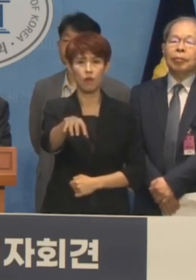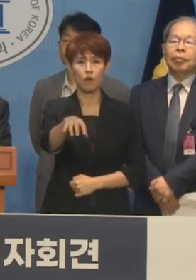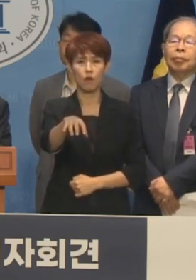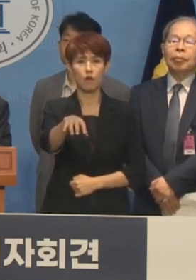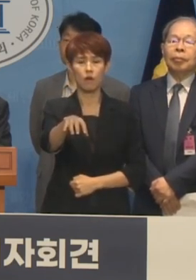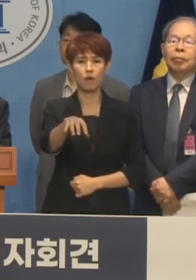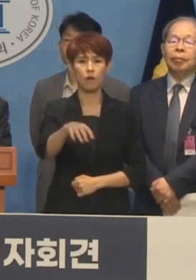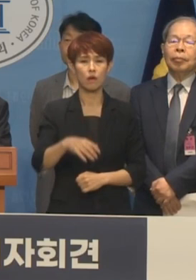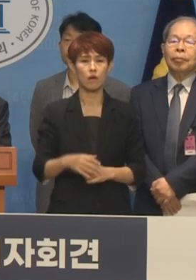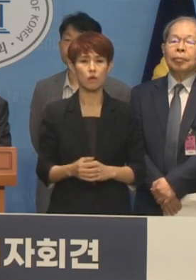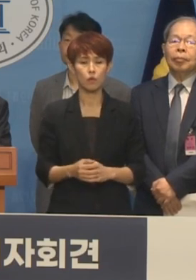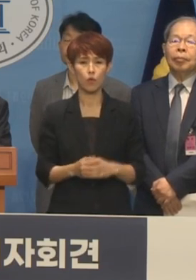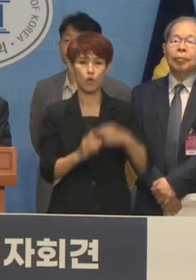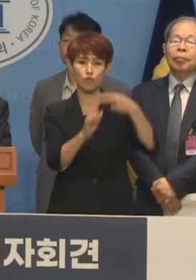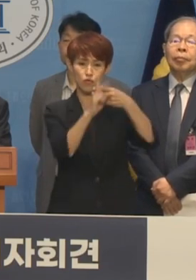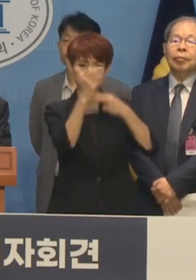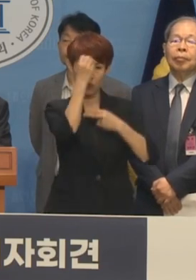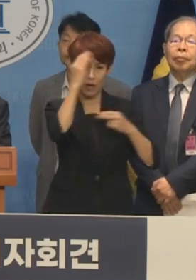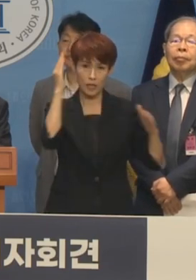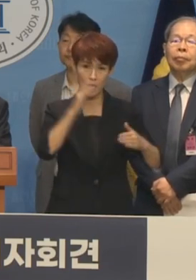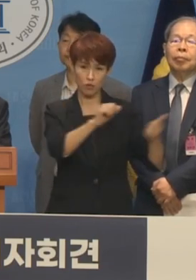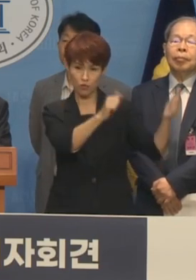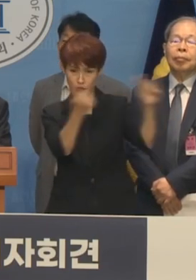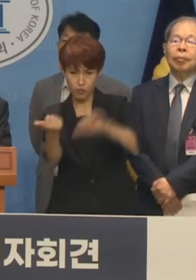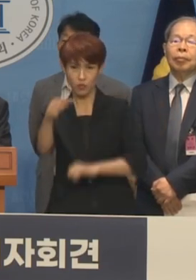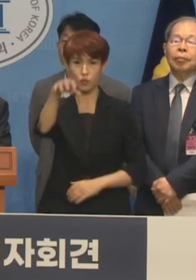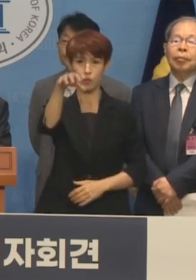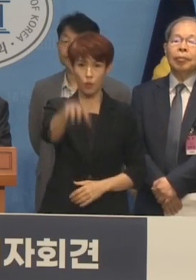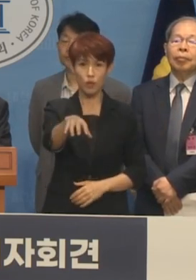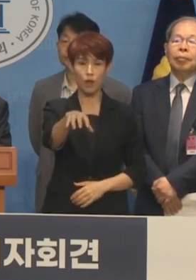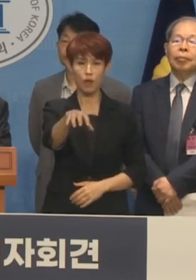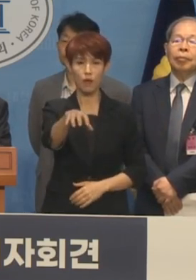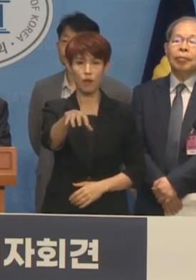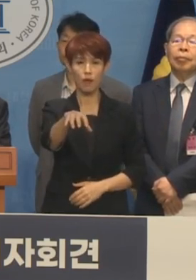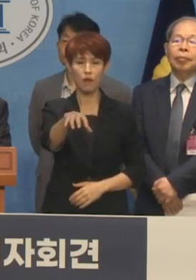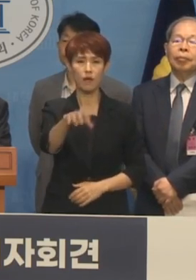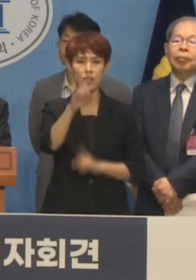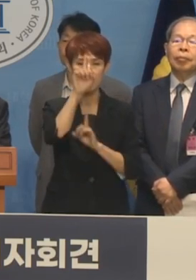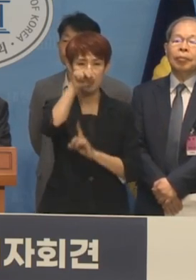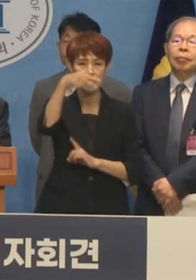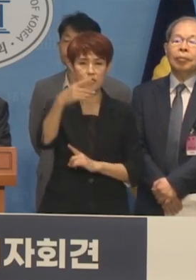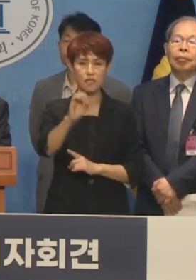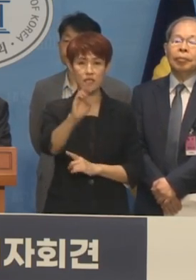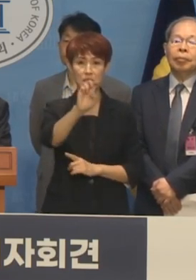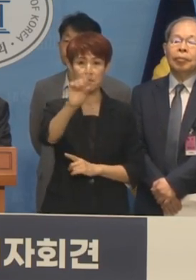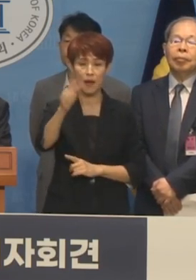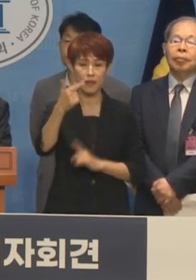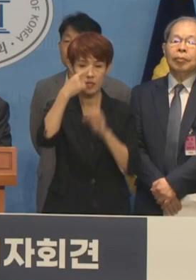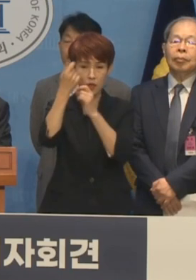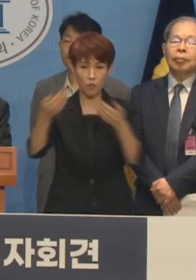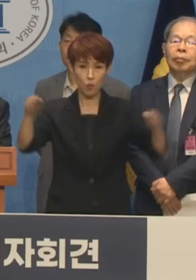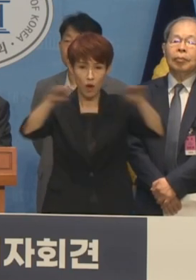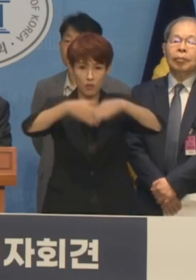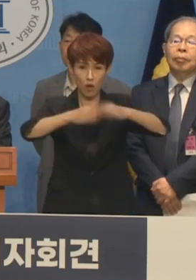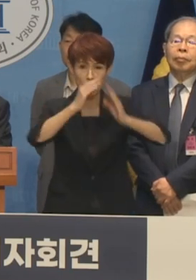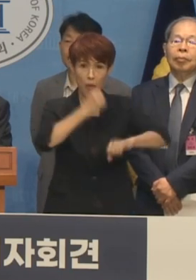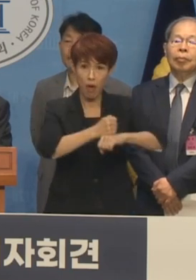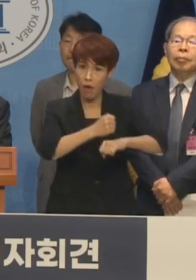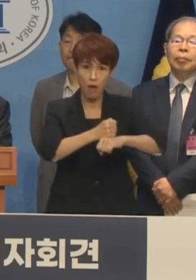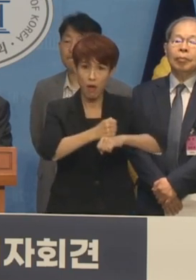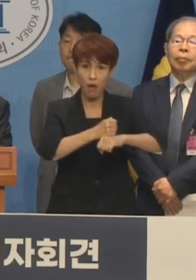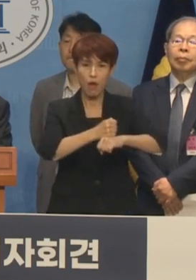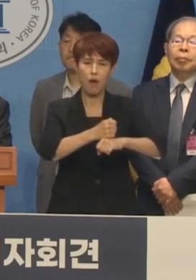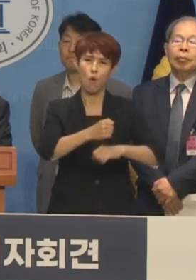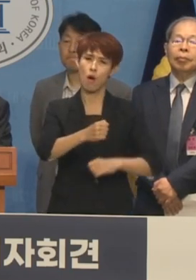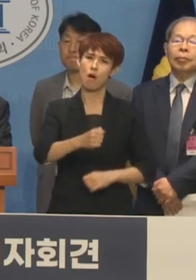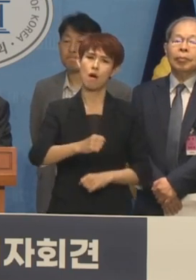바로 중고등학생이 희생된 그런 장소에 이승만 기념관을 설립하겠다는 것은 마치